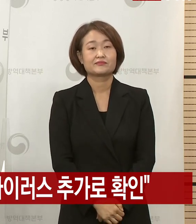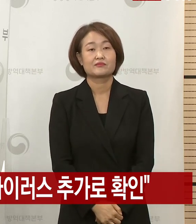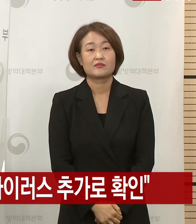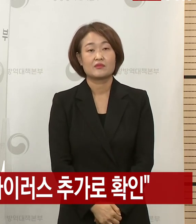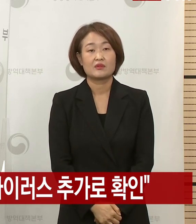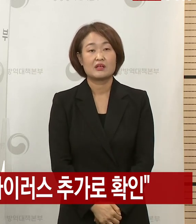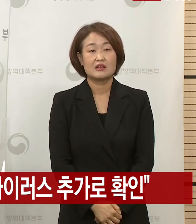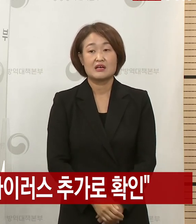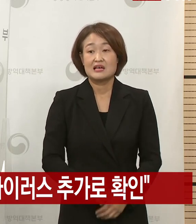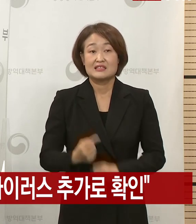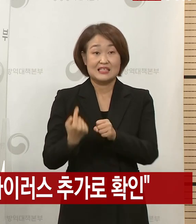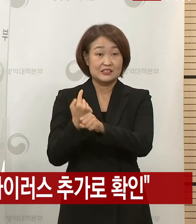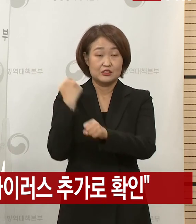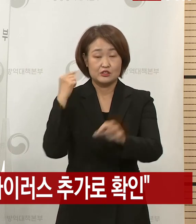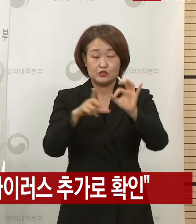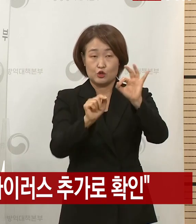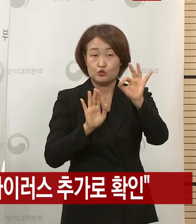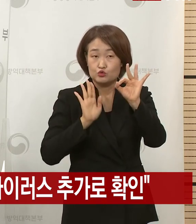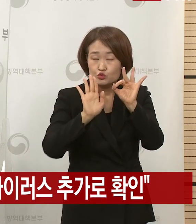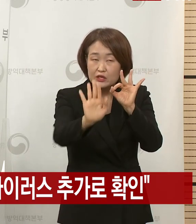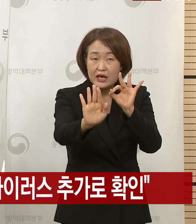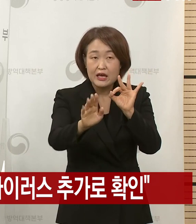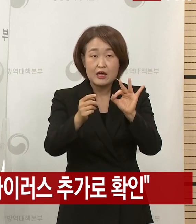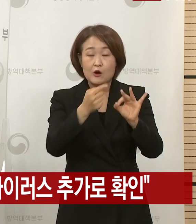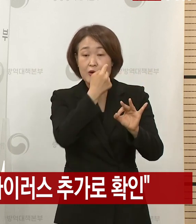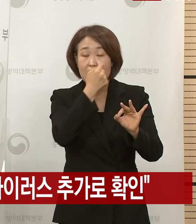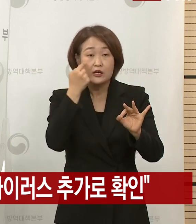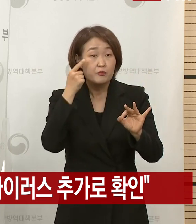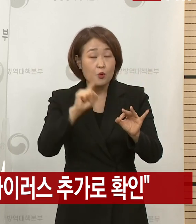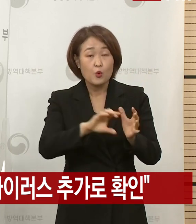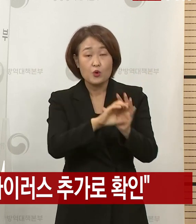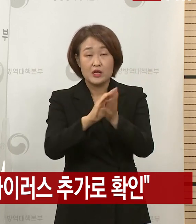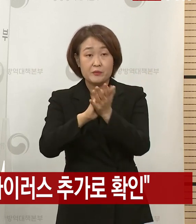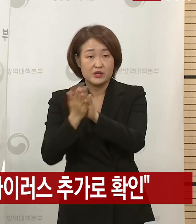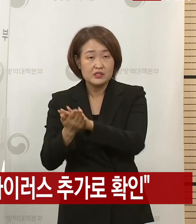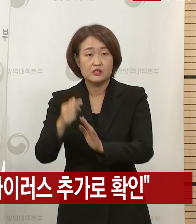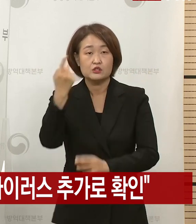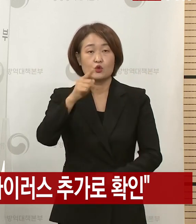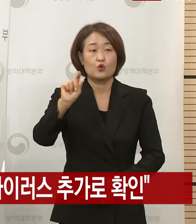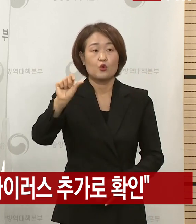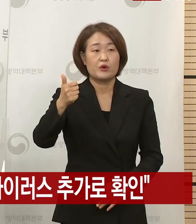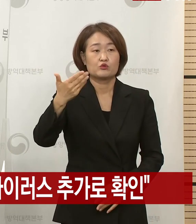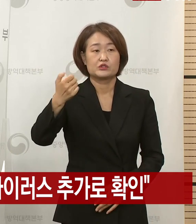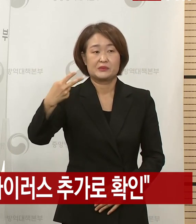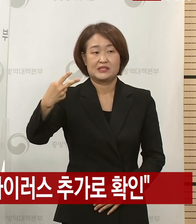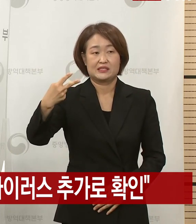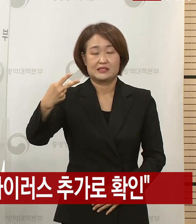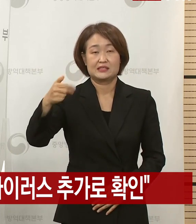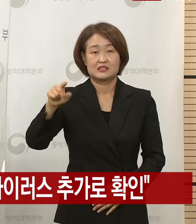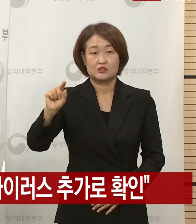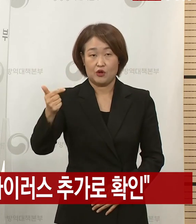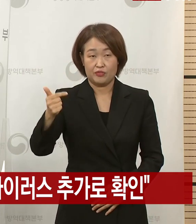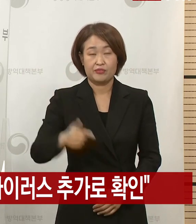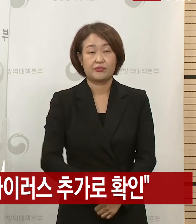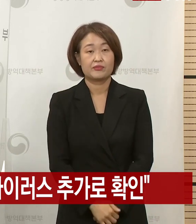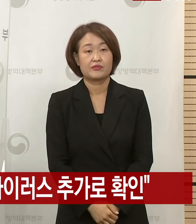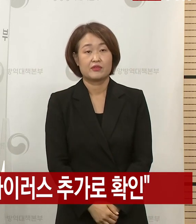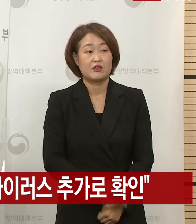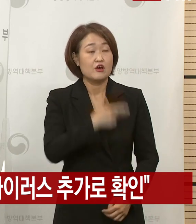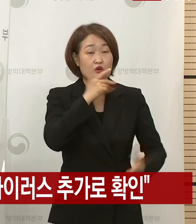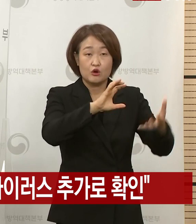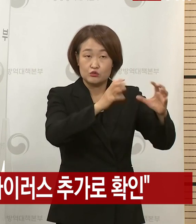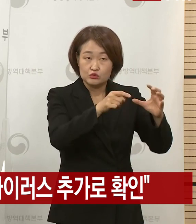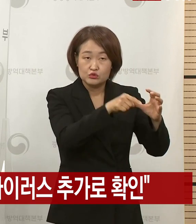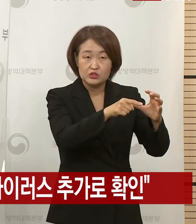지난해 10월 이후 현재까지 확인된 주요 변이 바이러스는 1,592건입니다. 유형별로는